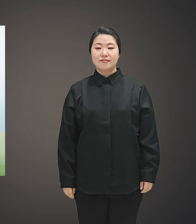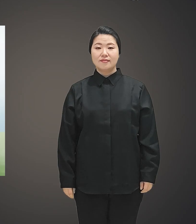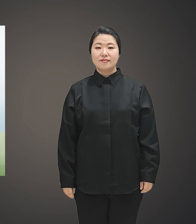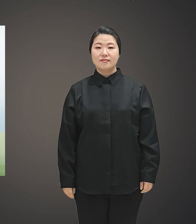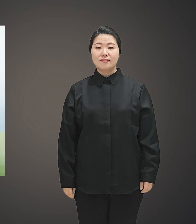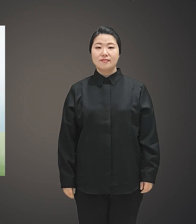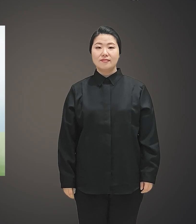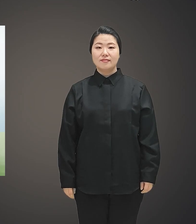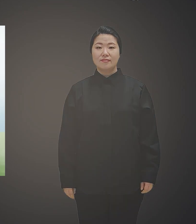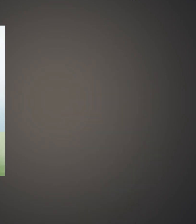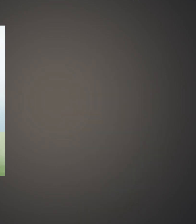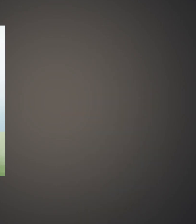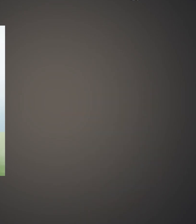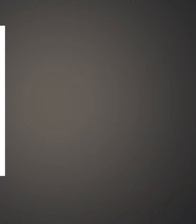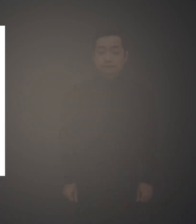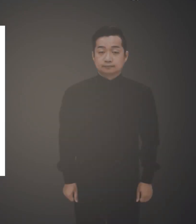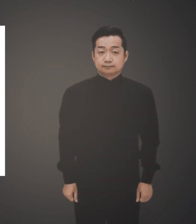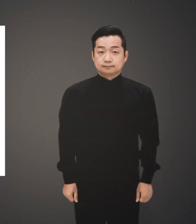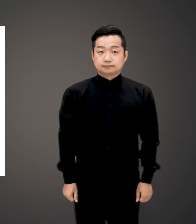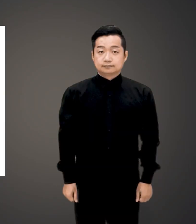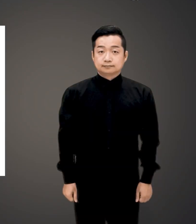출판사 휴머니스트.